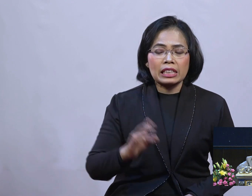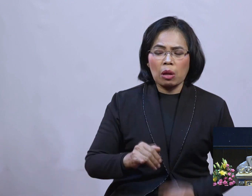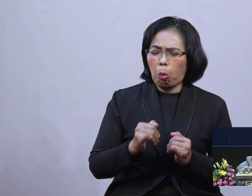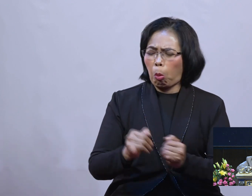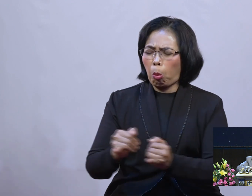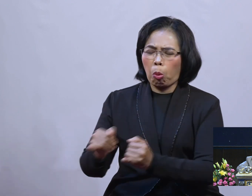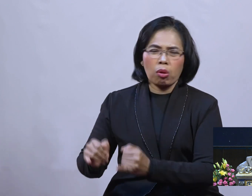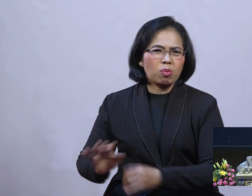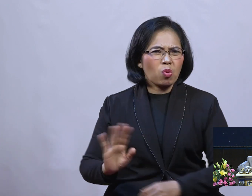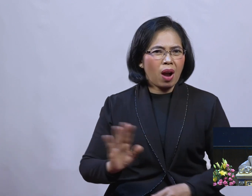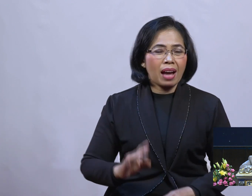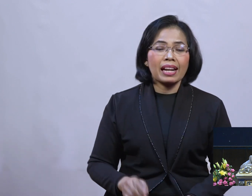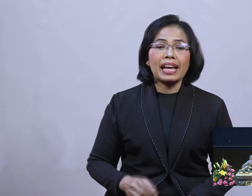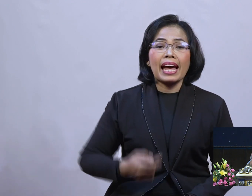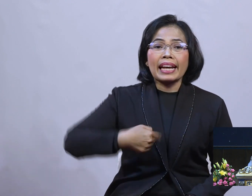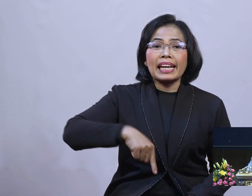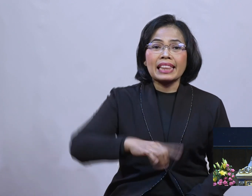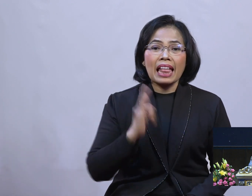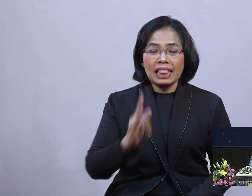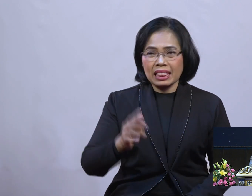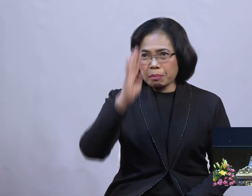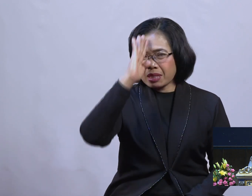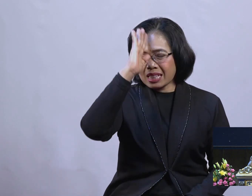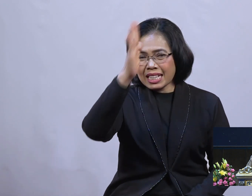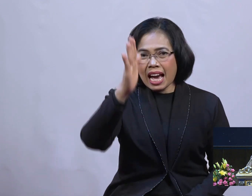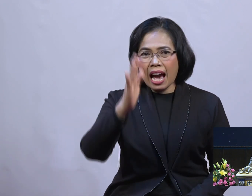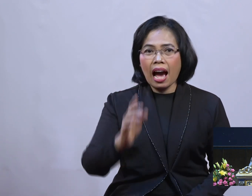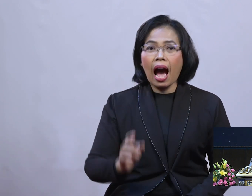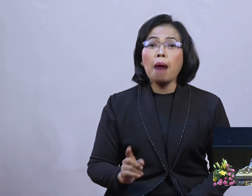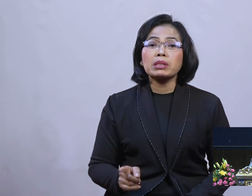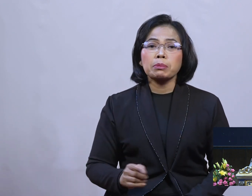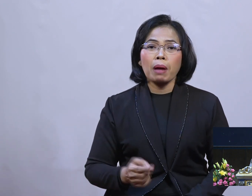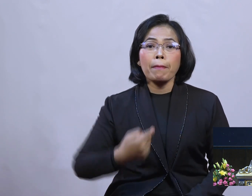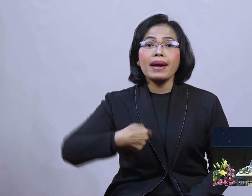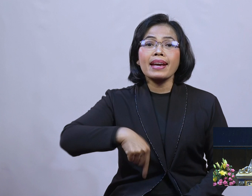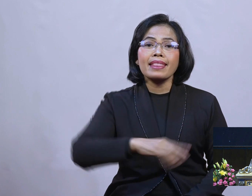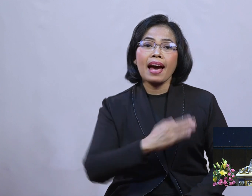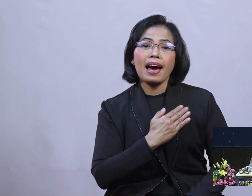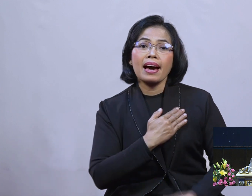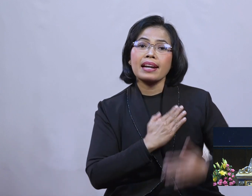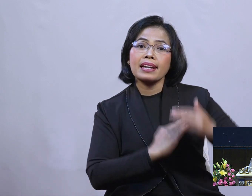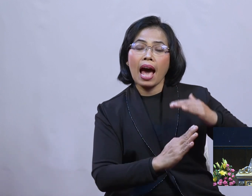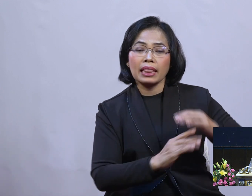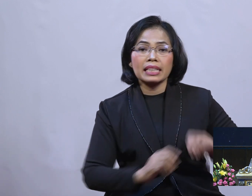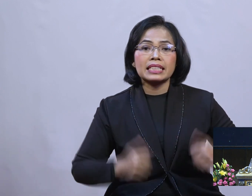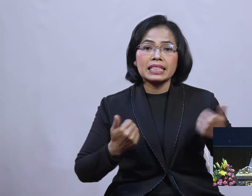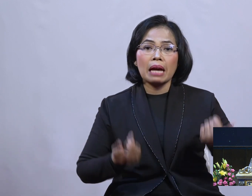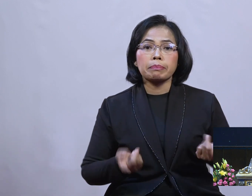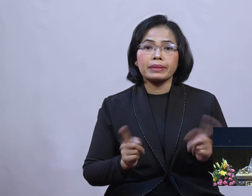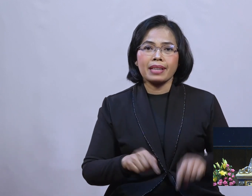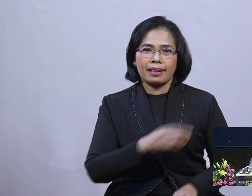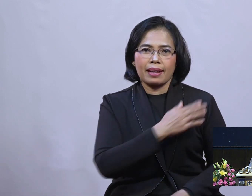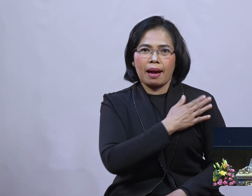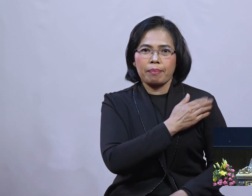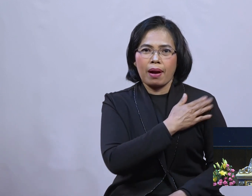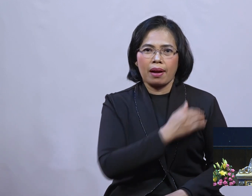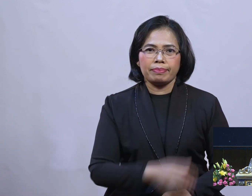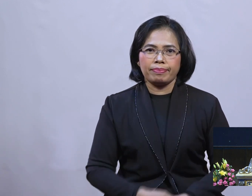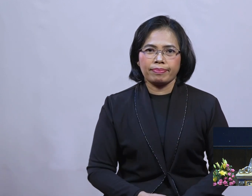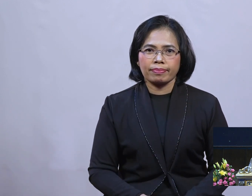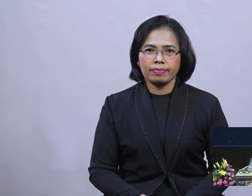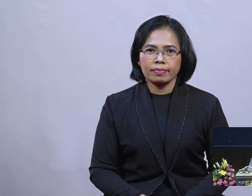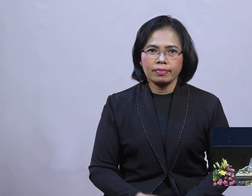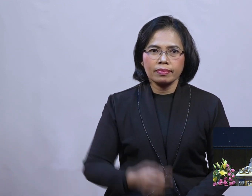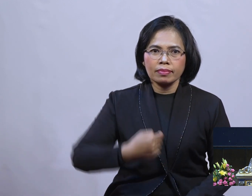dibully tapi kenapa kita tetap setia pada Kristus karena kita rendah hati dan siap menjadi hamba kita tahu